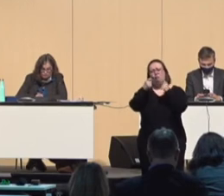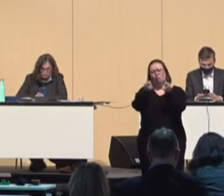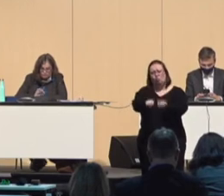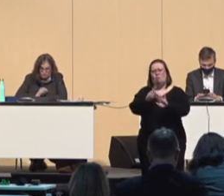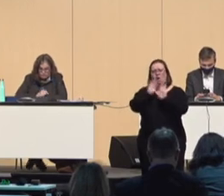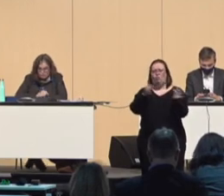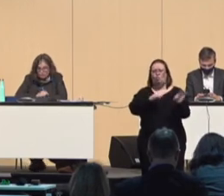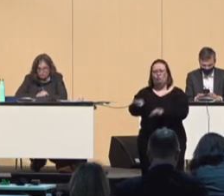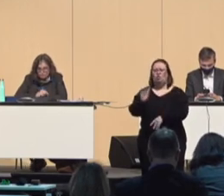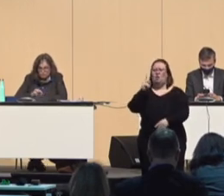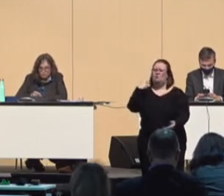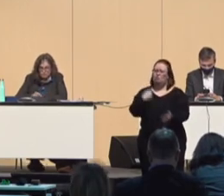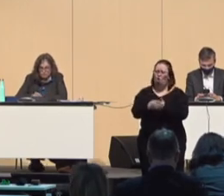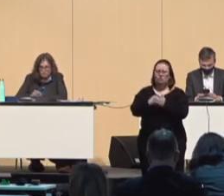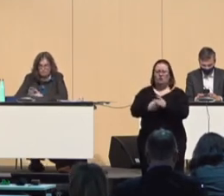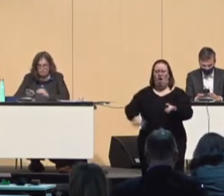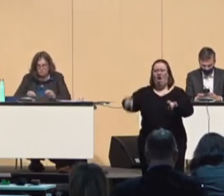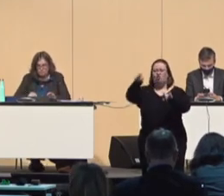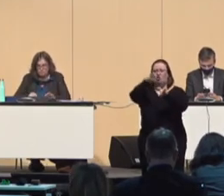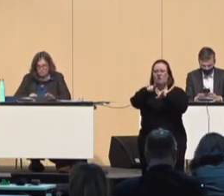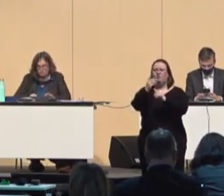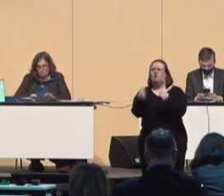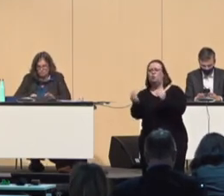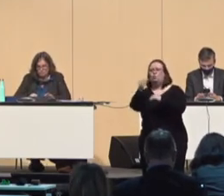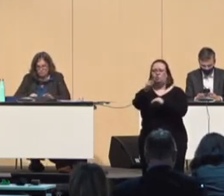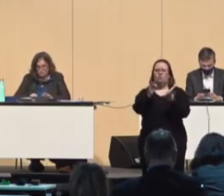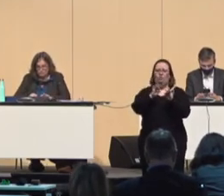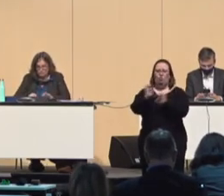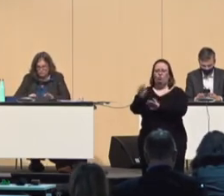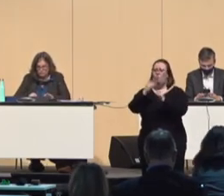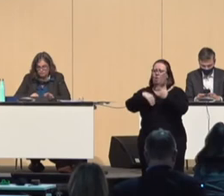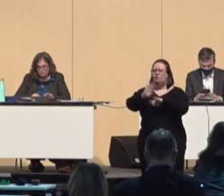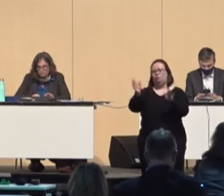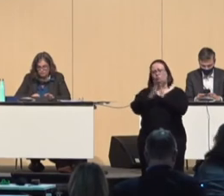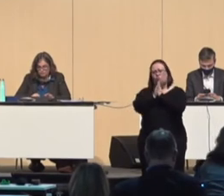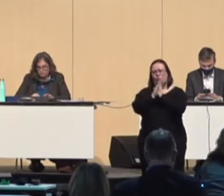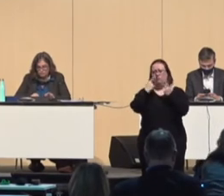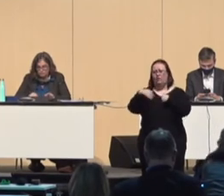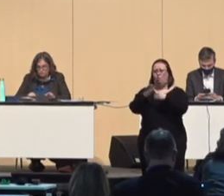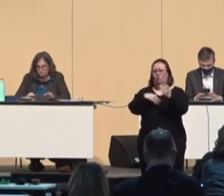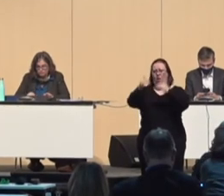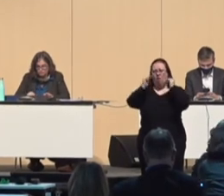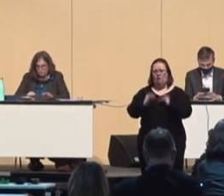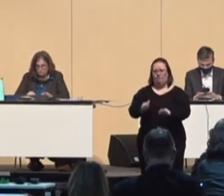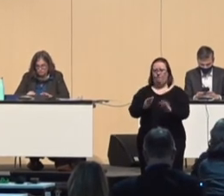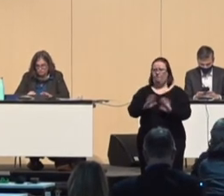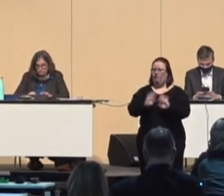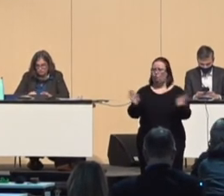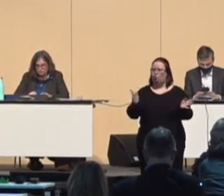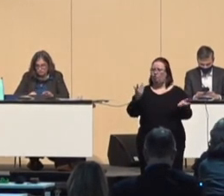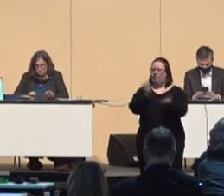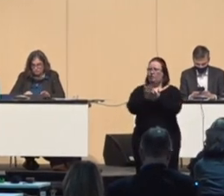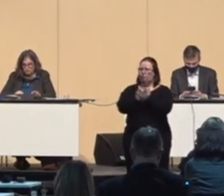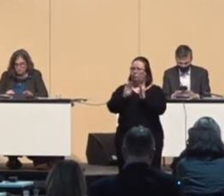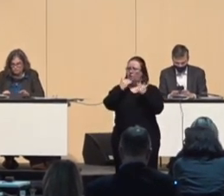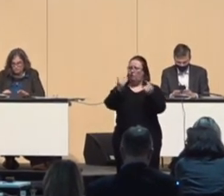fassen, dass Kosten erstattet werden, die zusätzlich anfallen. Das wäre sehr schön, ich würde das sehr begrüßen. Und ja, hätte ich die jetzt schon weg, na, das macht